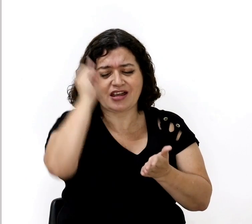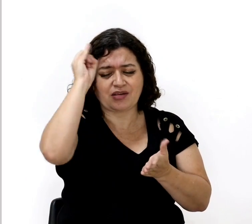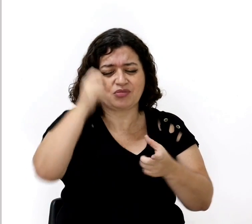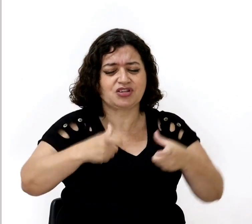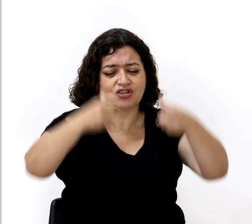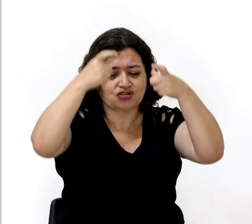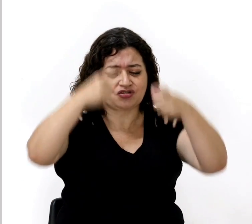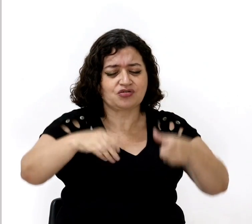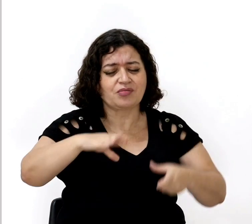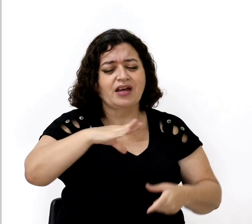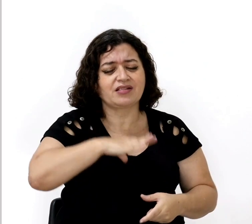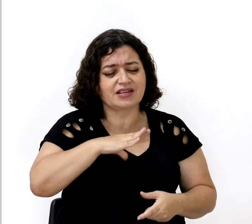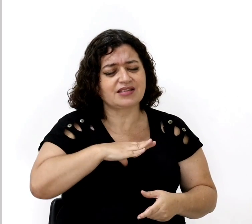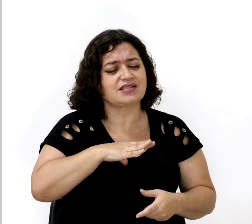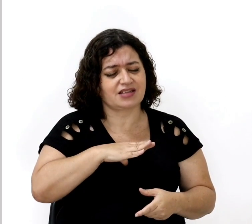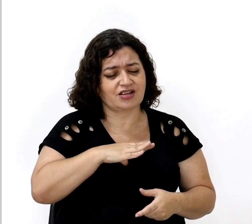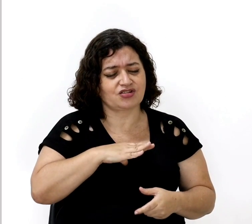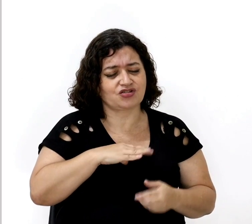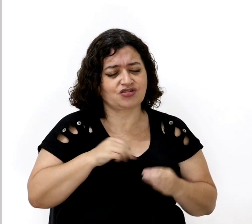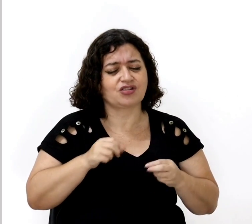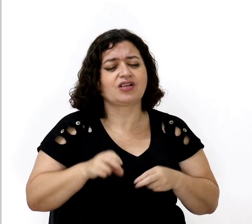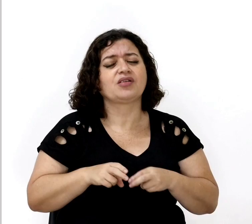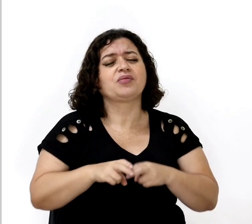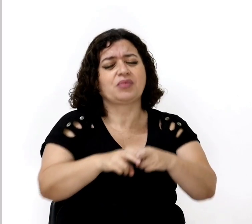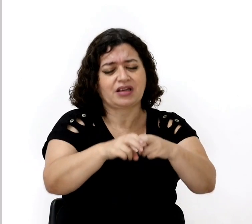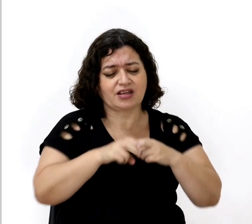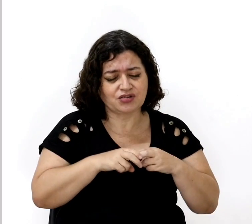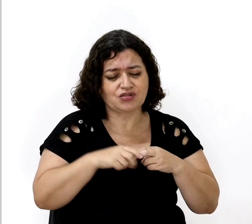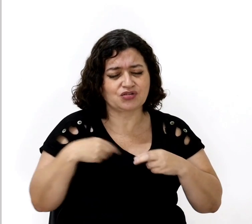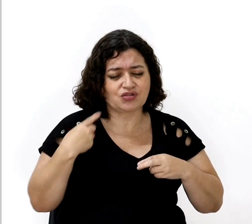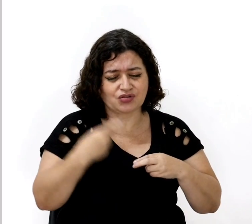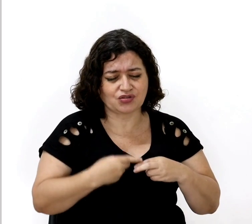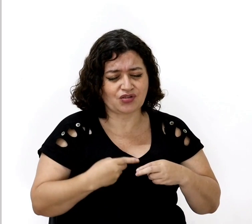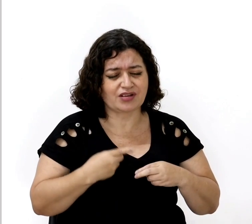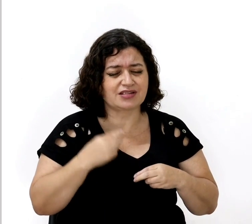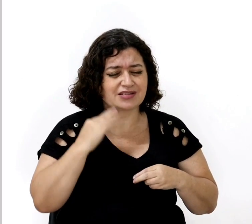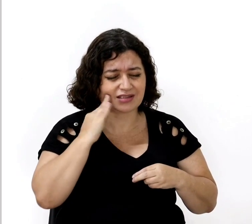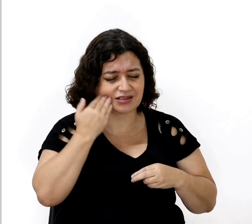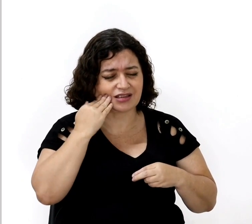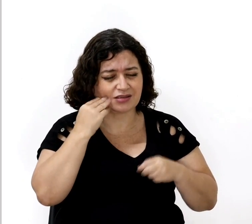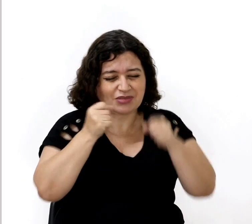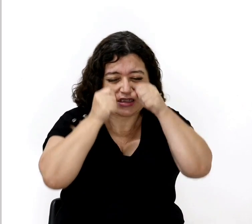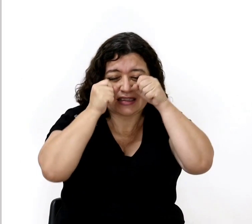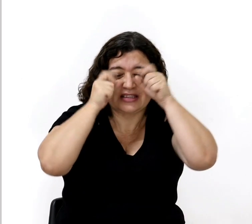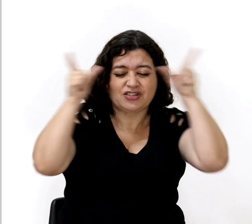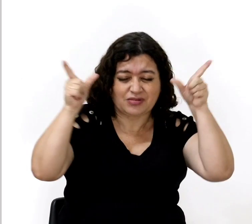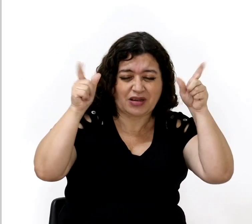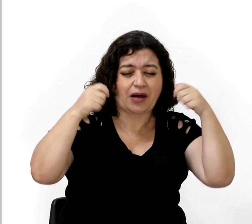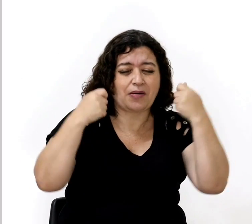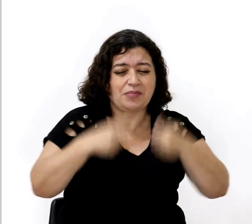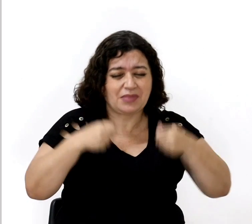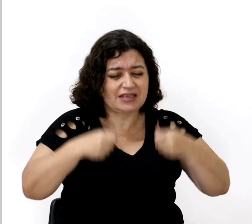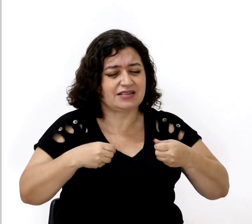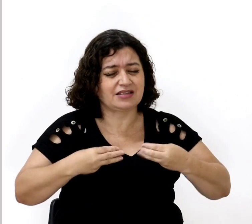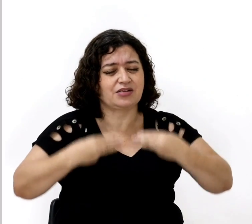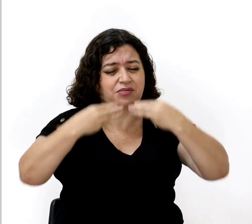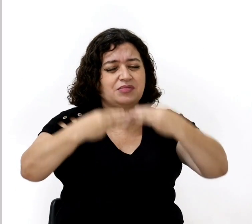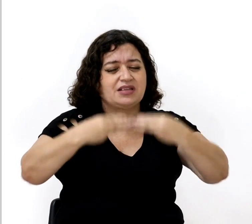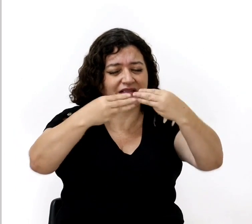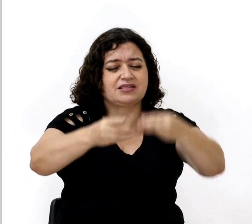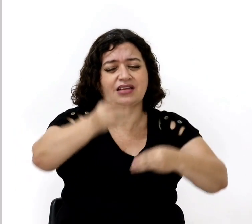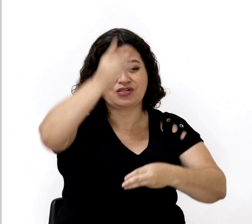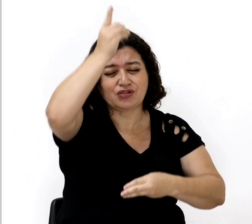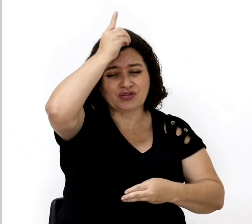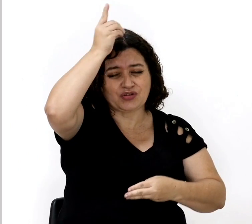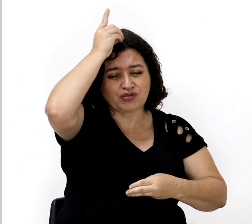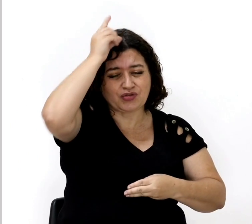relevante no bairro, na cidade onde ela está. E para isso nós cremos que é necessário esse despertamento para os ministérios e